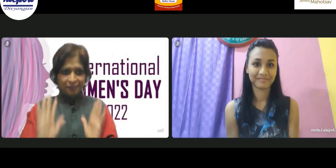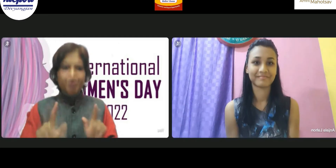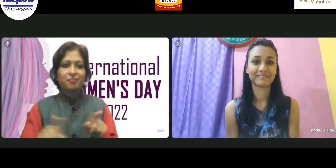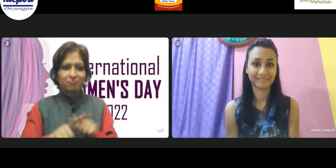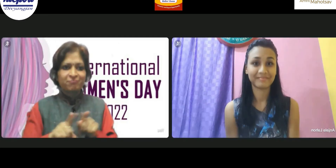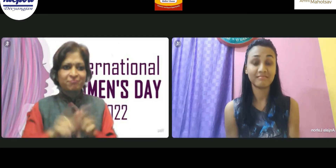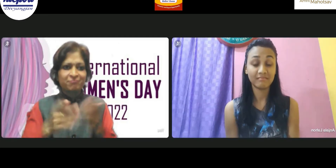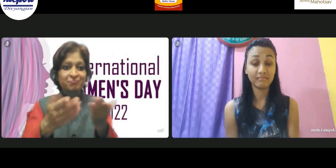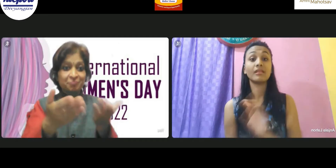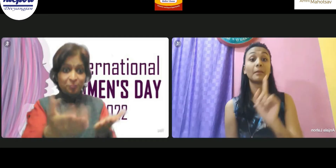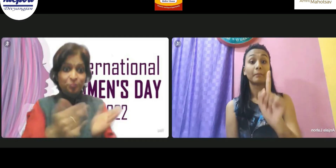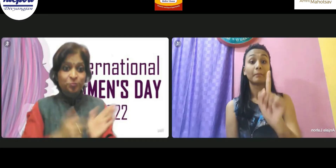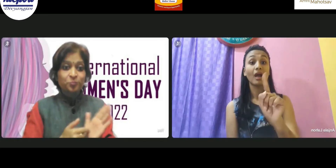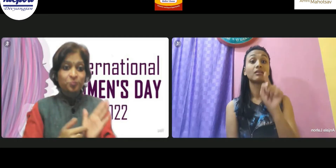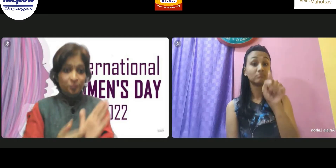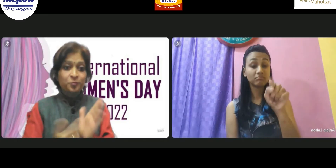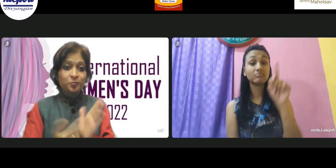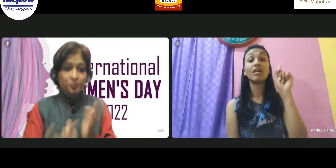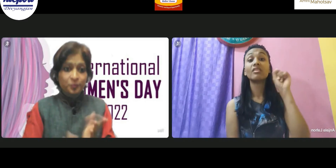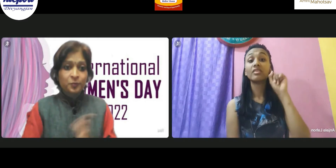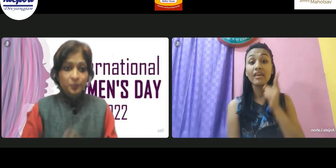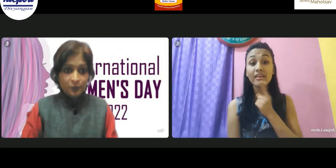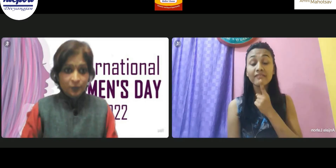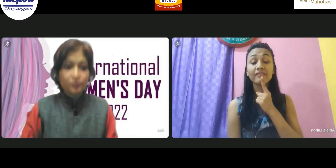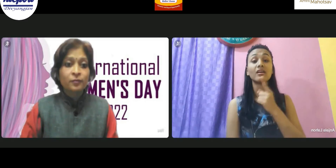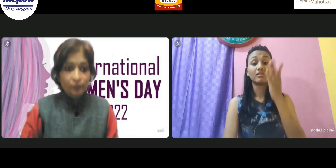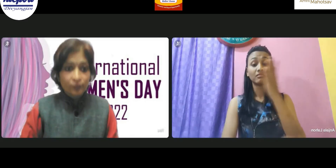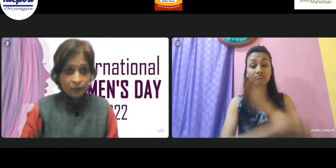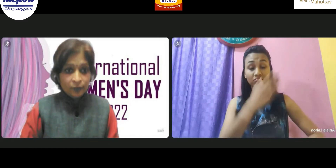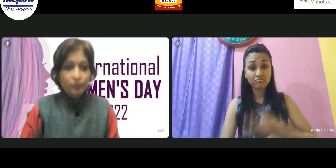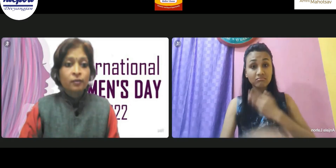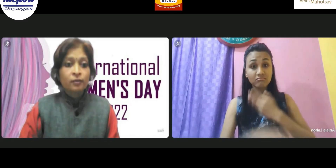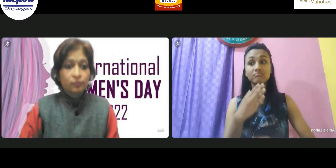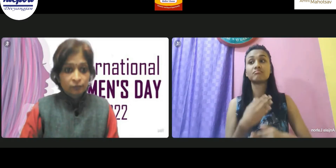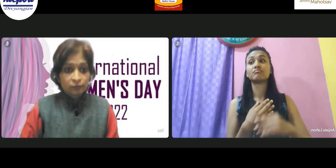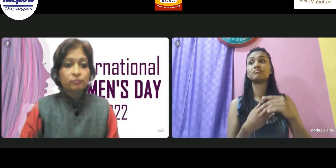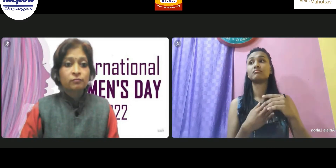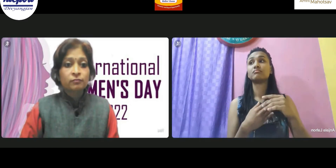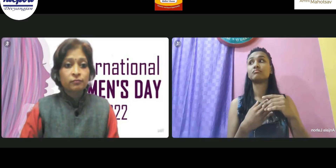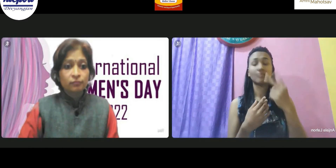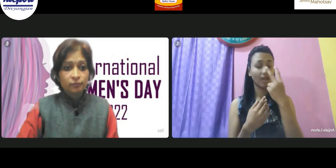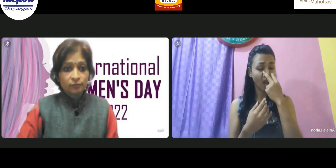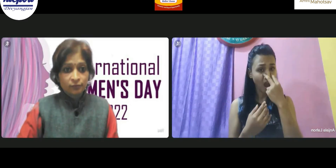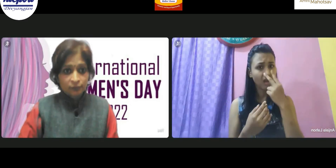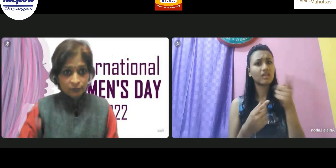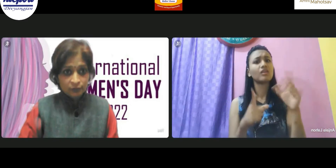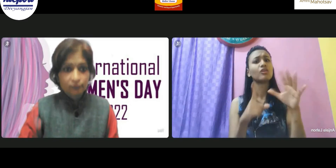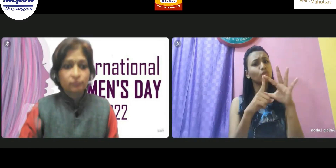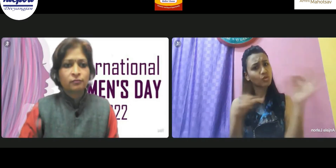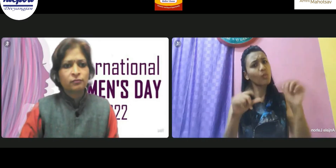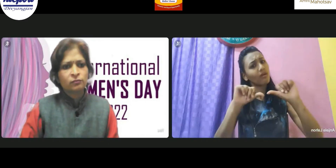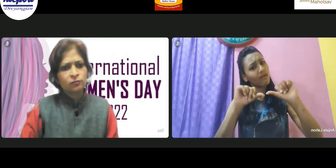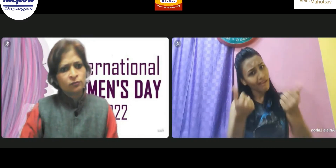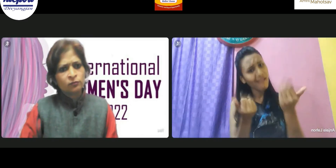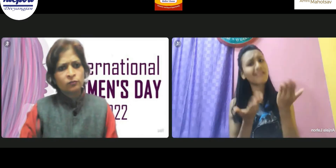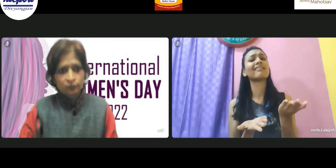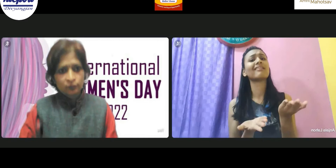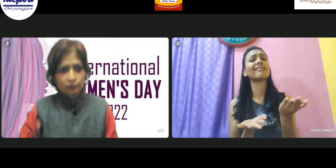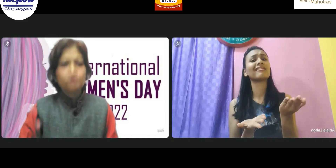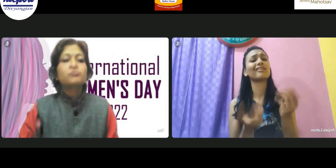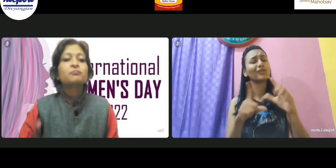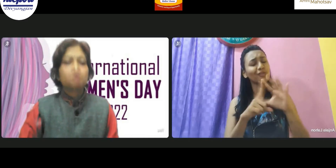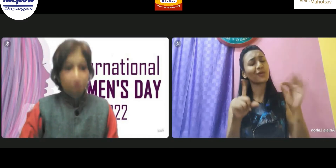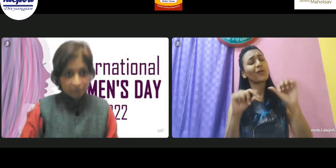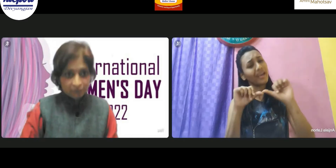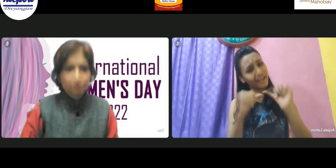आप जो पाना चाहें वो पा सकते हैं। बिल्कुल सही कहा तरु आपने। किसी भी तरह की